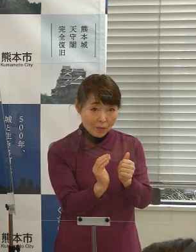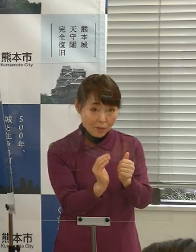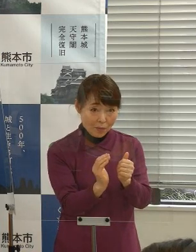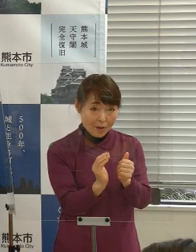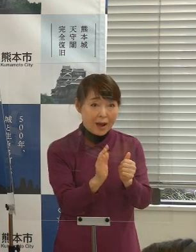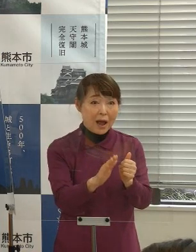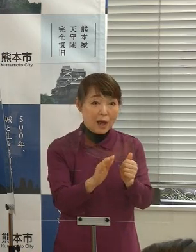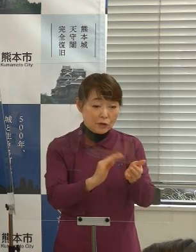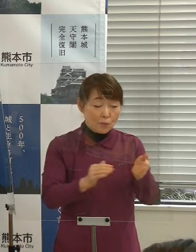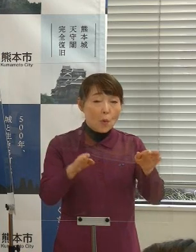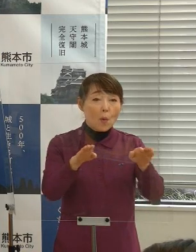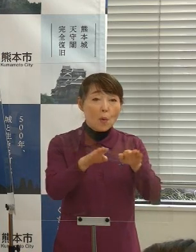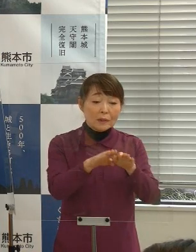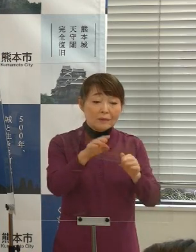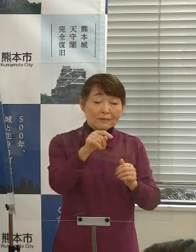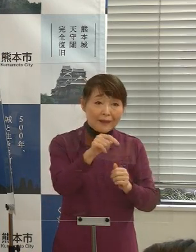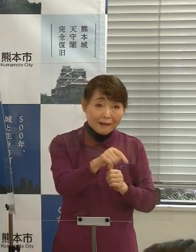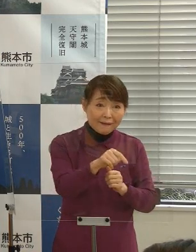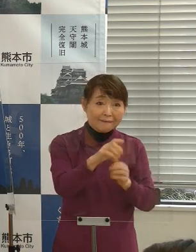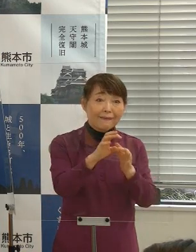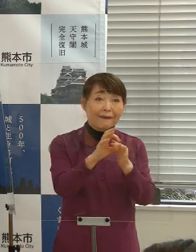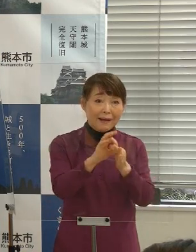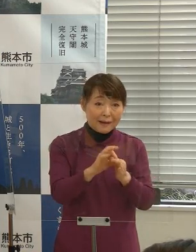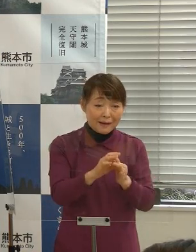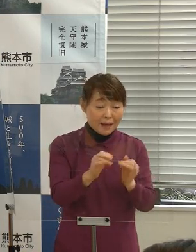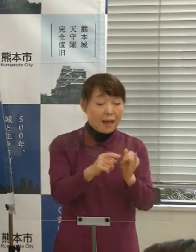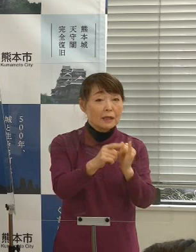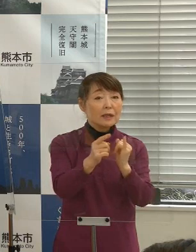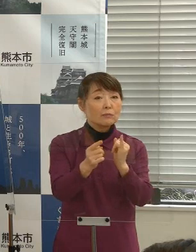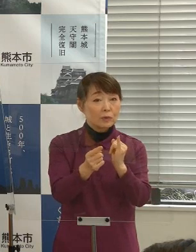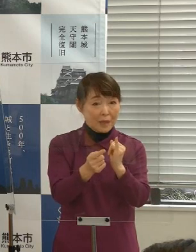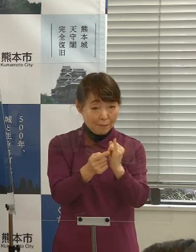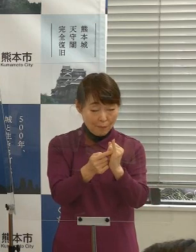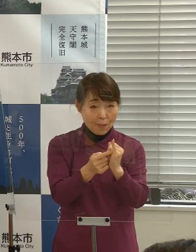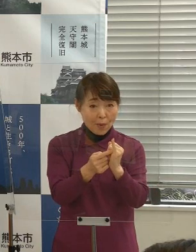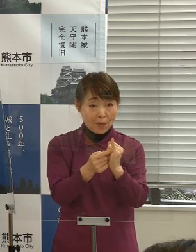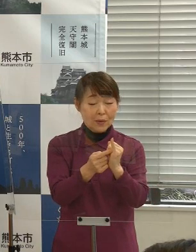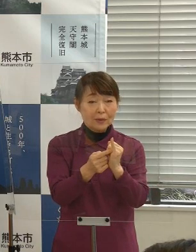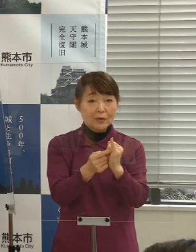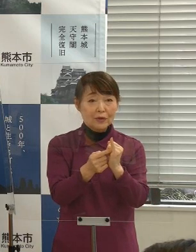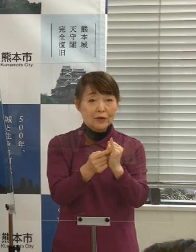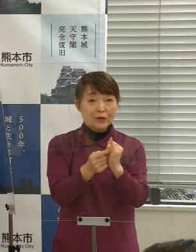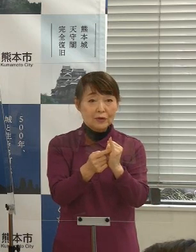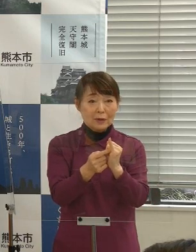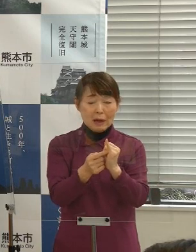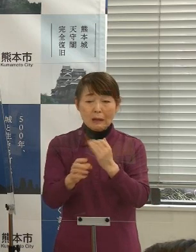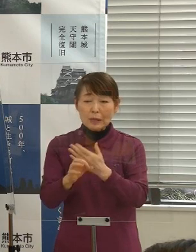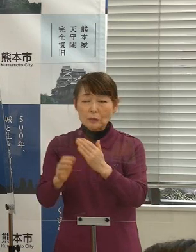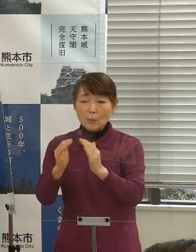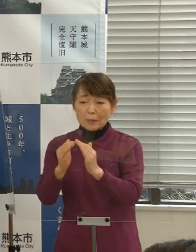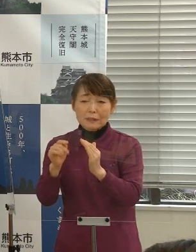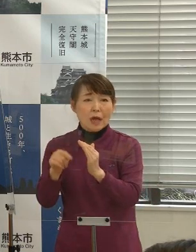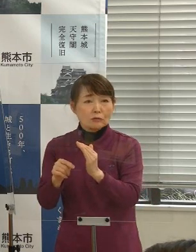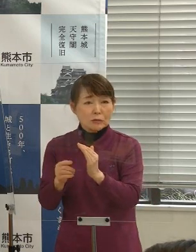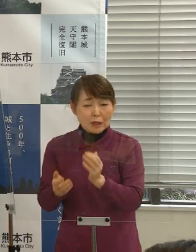院の中だなので、その妊婦さんも例えば自宅で出産とか、